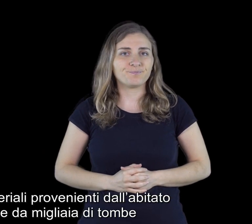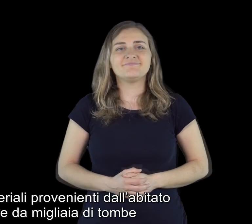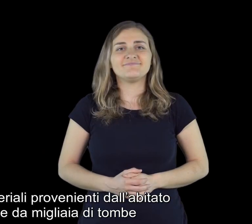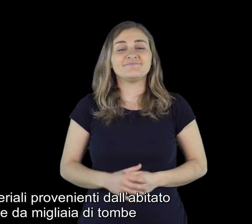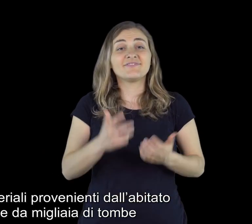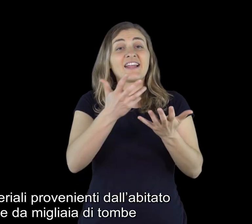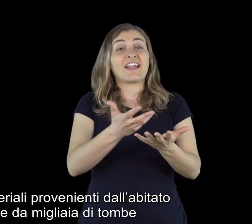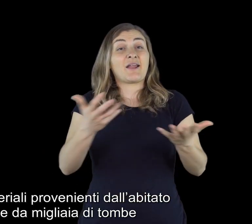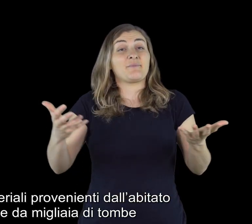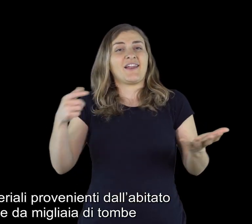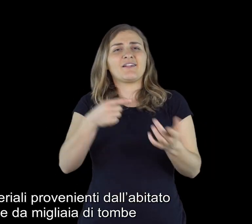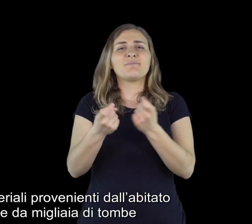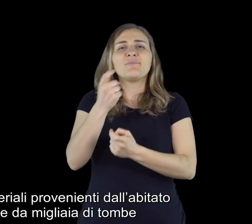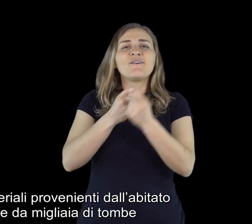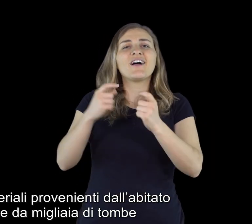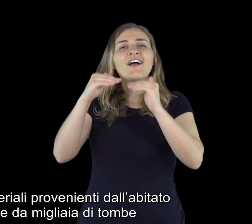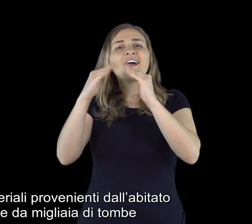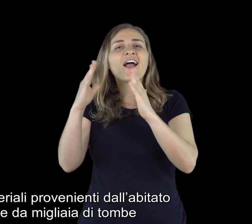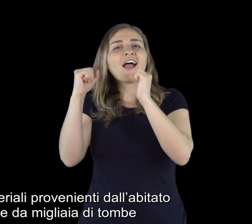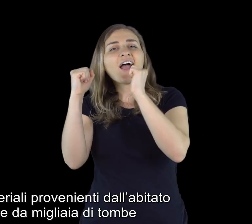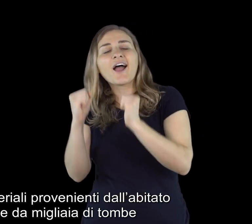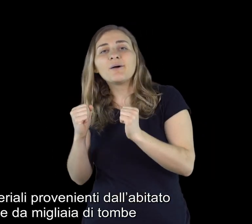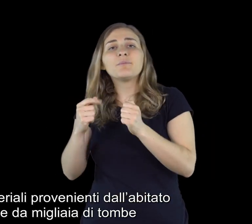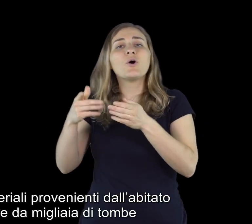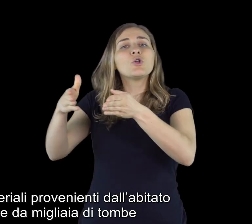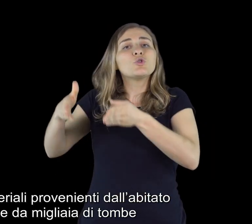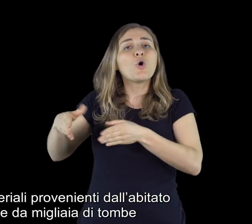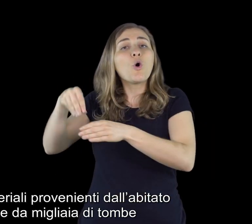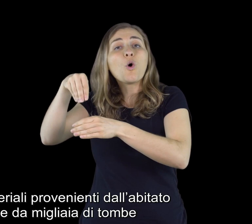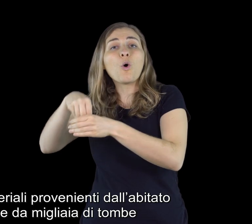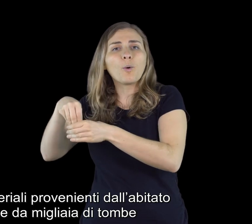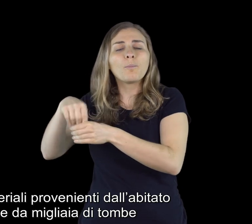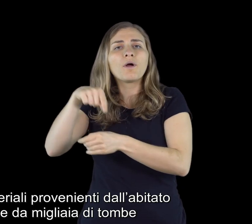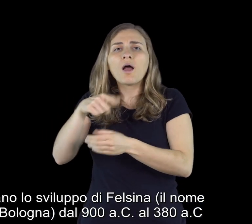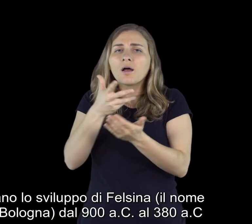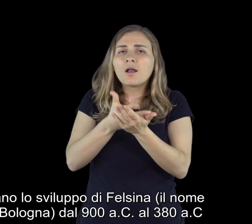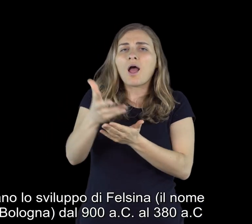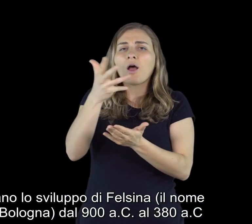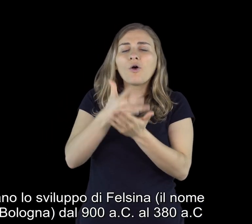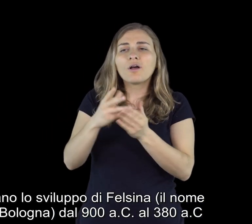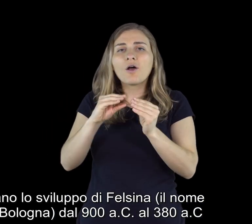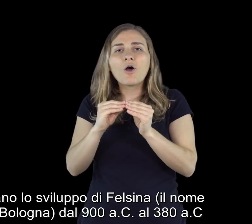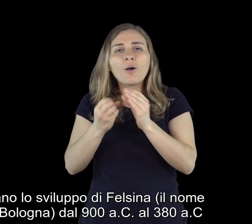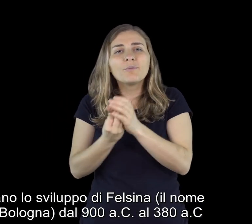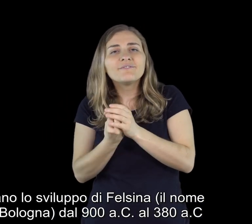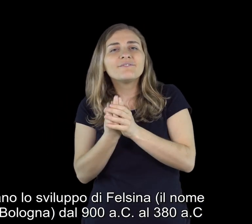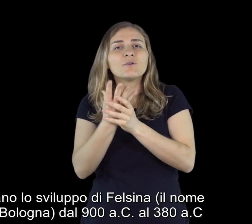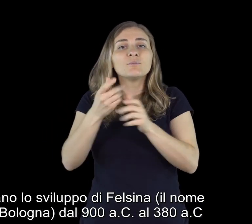i materiali provenienti dall abitato e da migliaia di tombe documentano lo sviluppo di felsina il nome etrusco di bologna